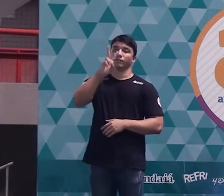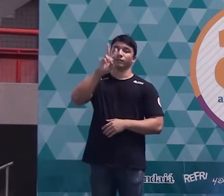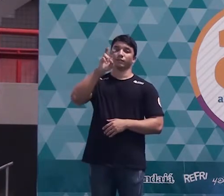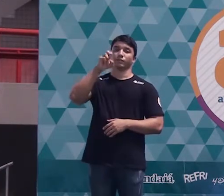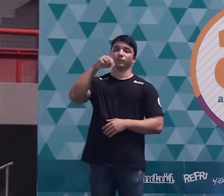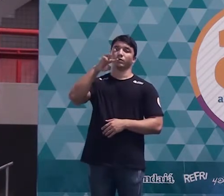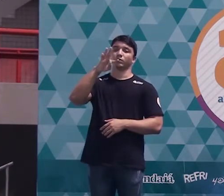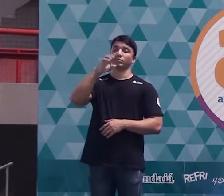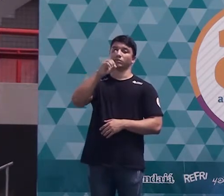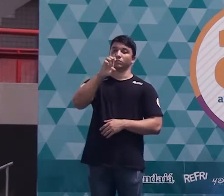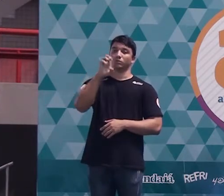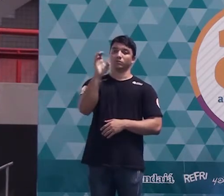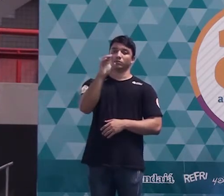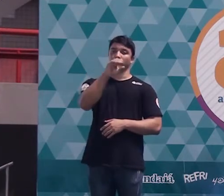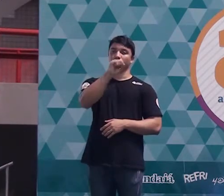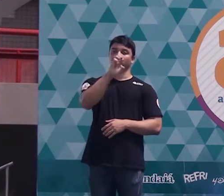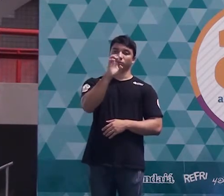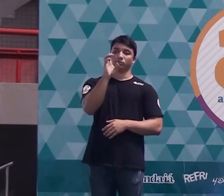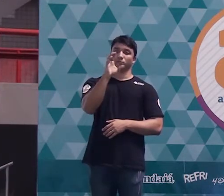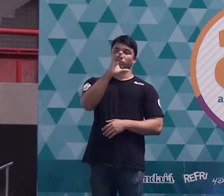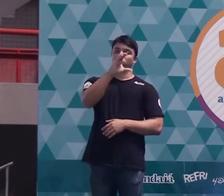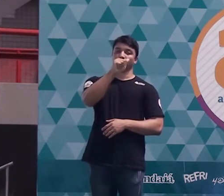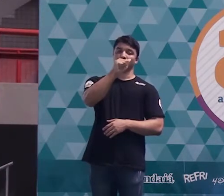Vende-se casas.